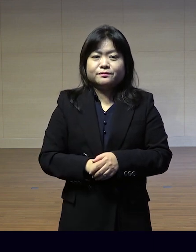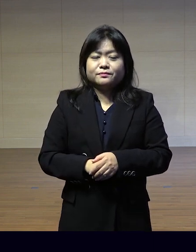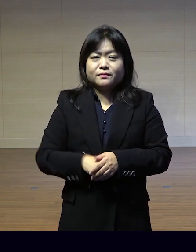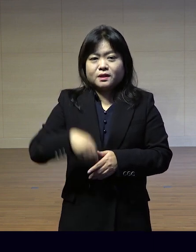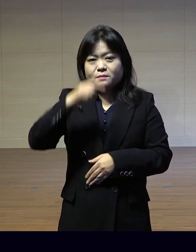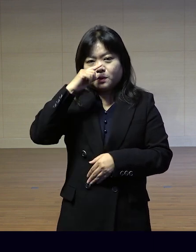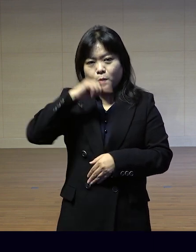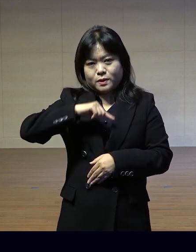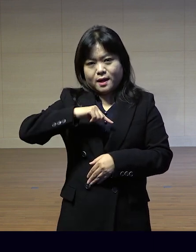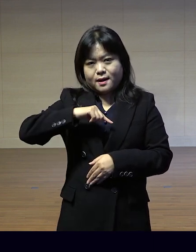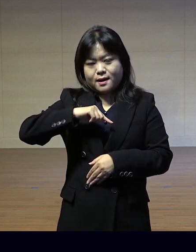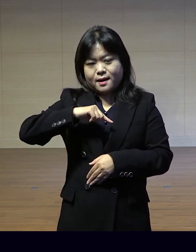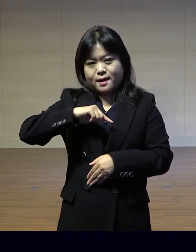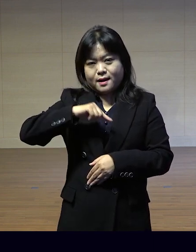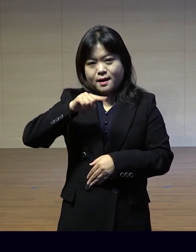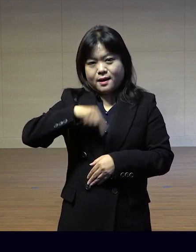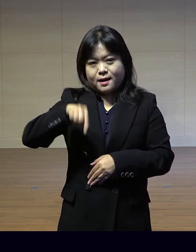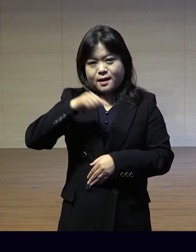도양의